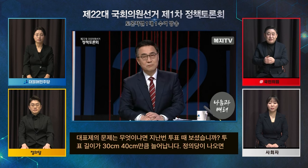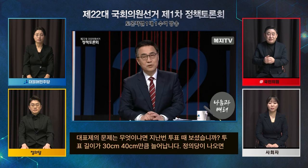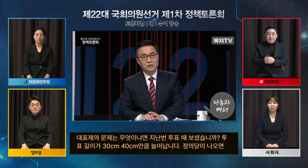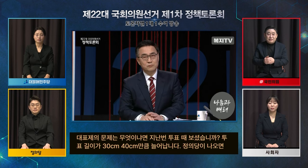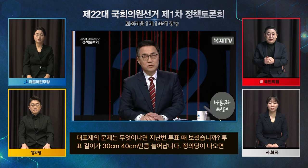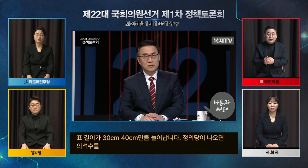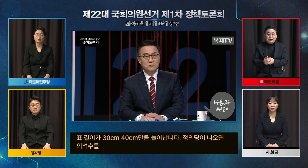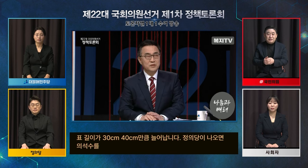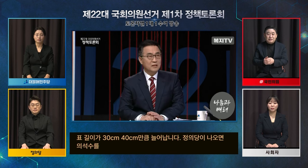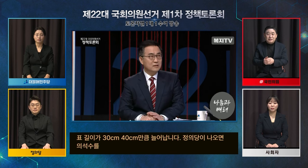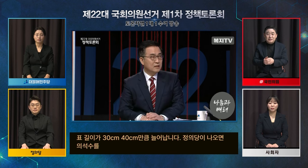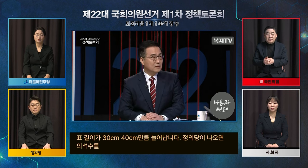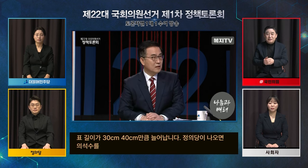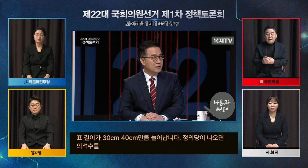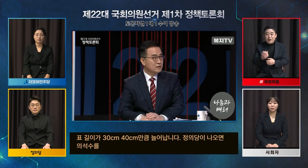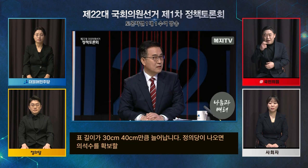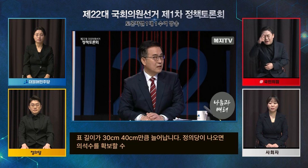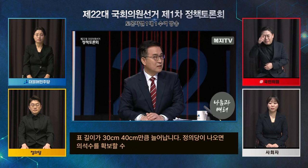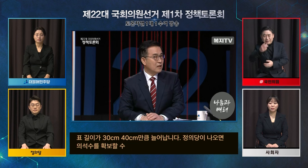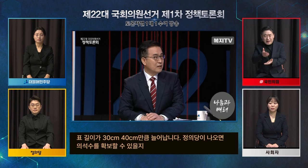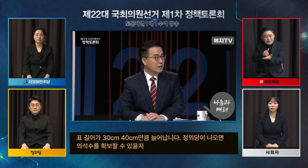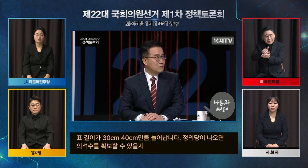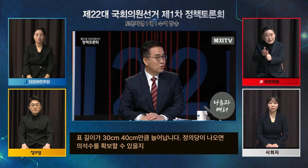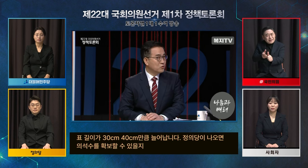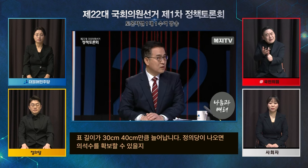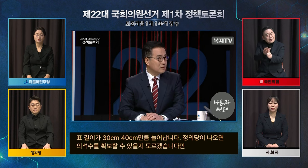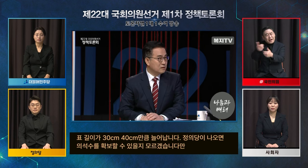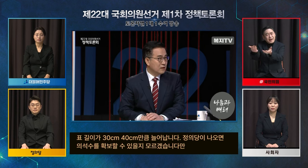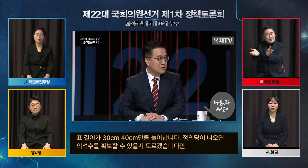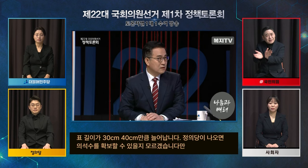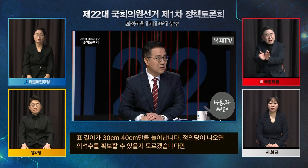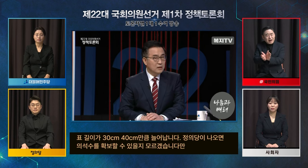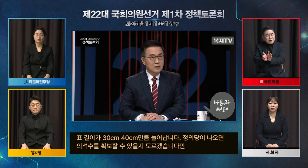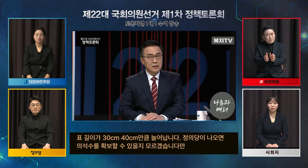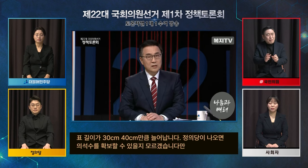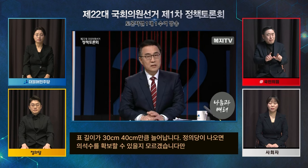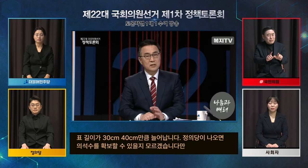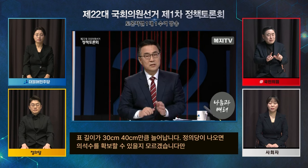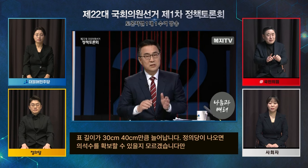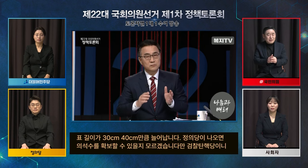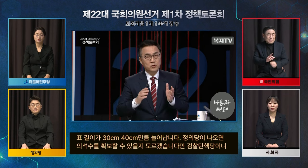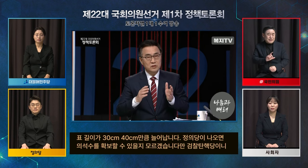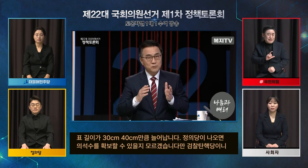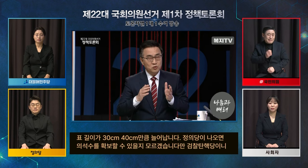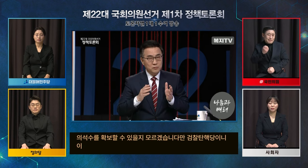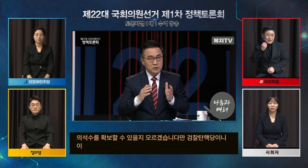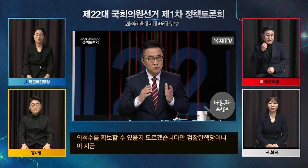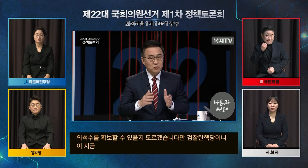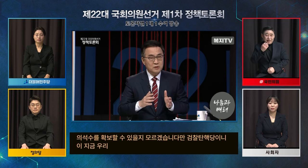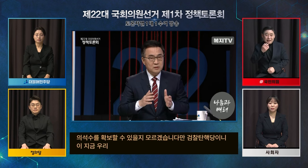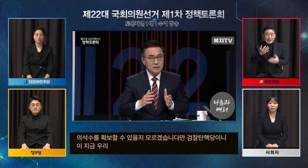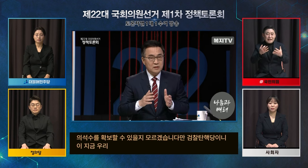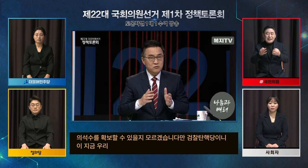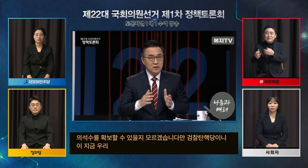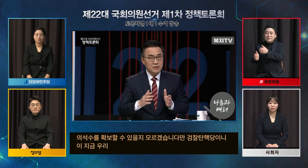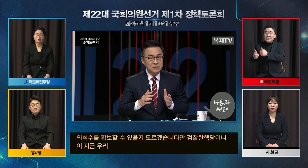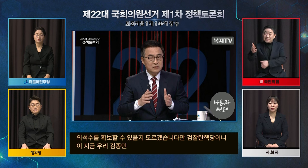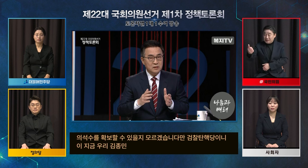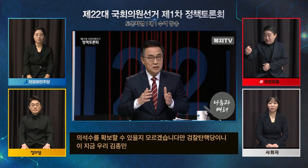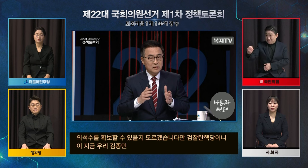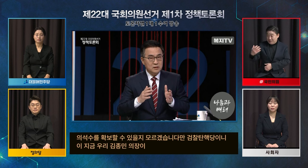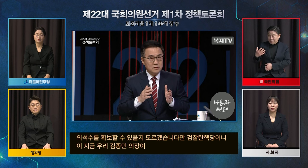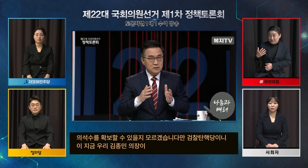지금 벌써 무슨 검찰 탄핵당이니 탄핵을 목적으로 한 정당이니 지금 우리 김종민 의장이